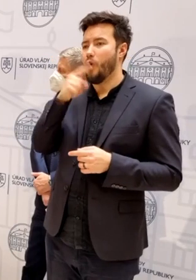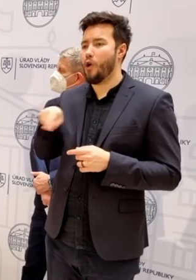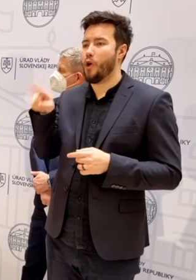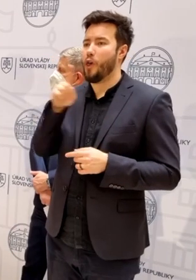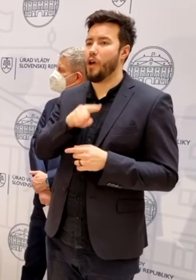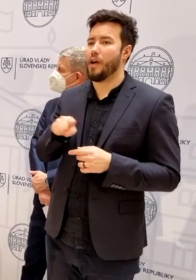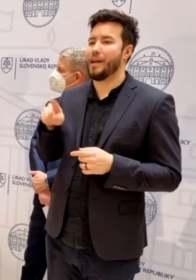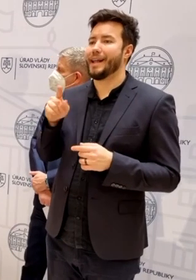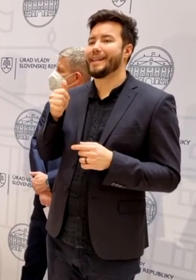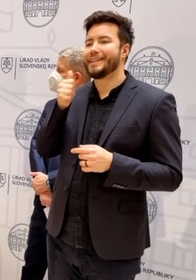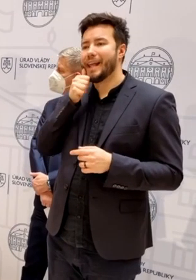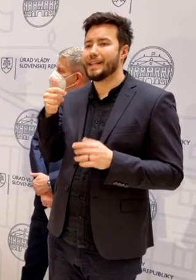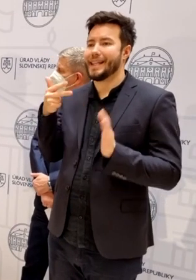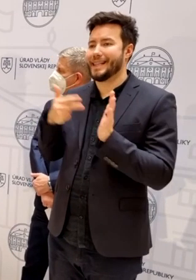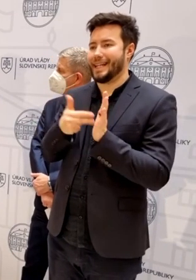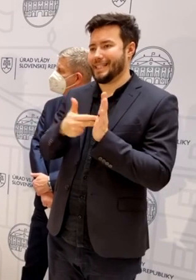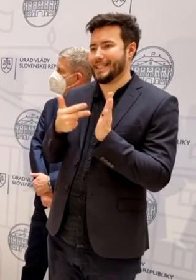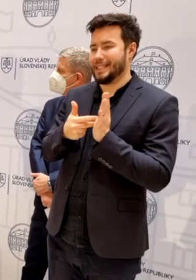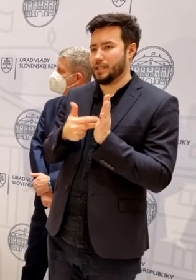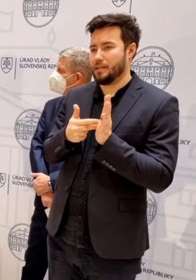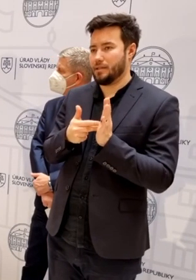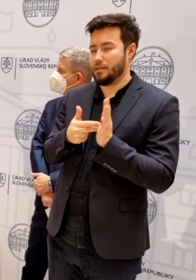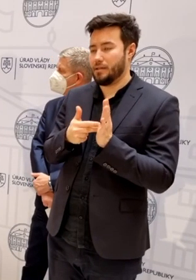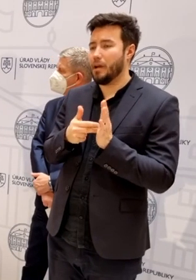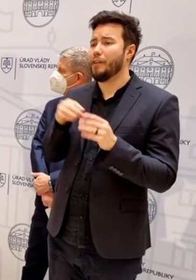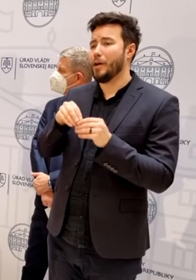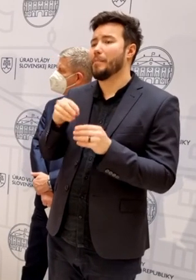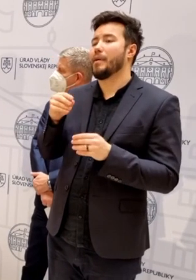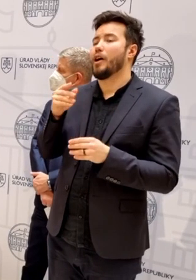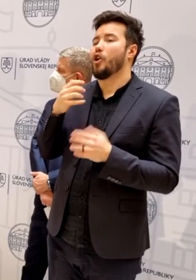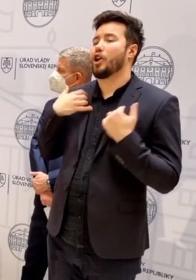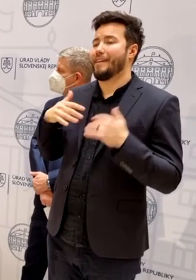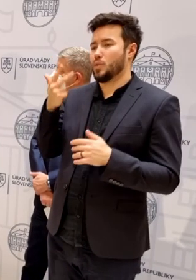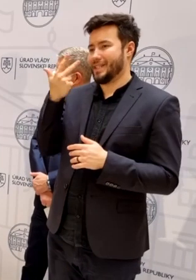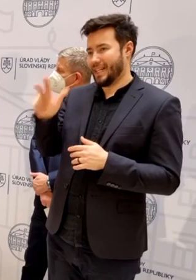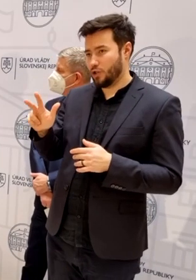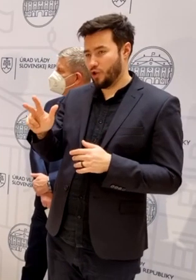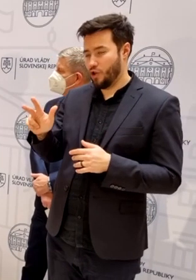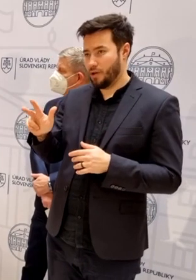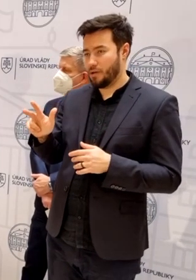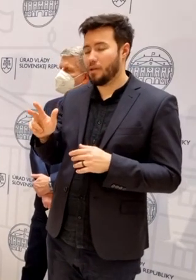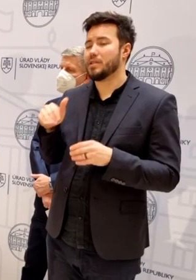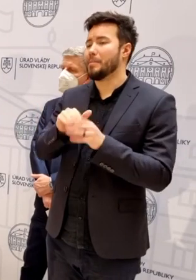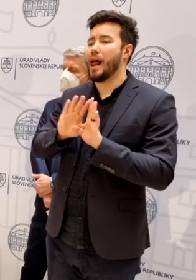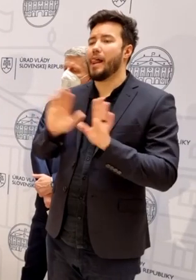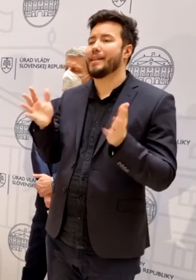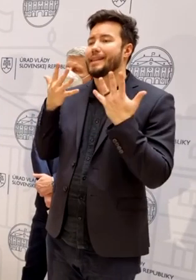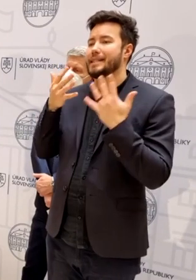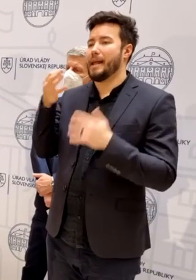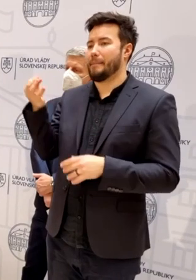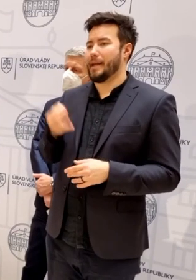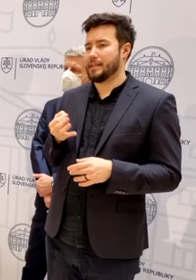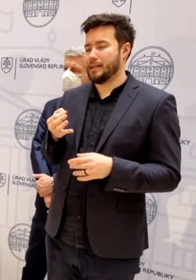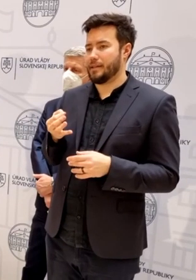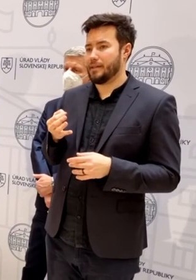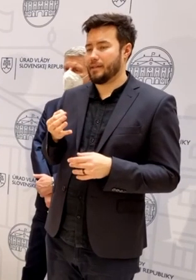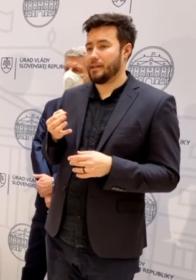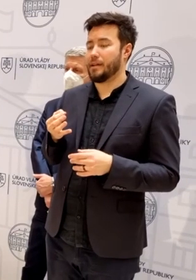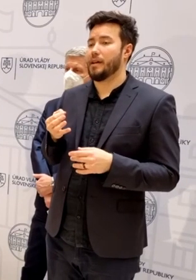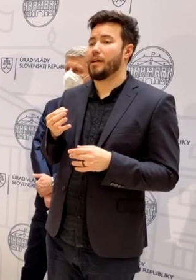3000 pacientov denne, čiže keď prijímame asi 300 covidových pacientov, títo tvoria asi 10% toho